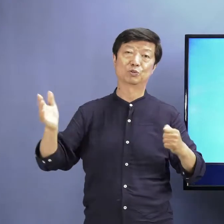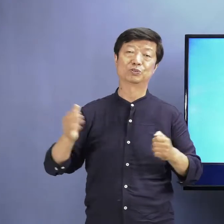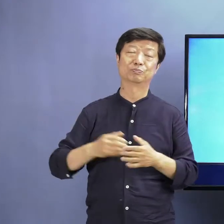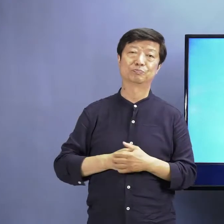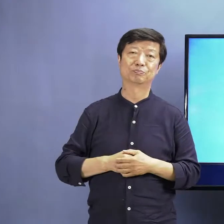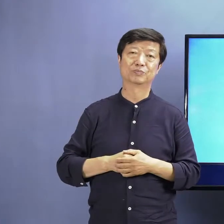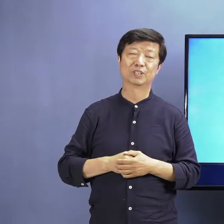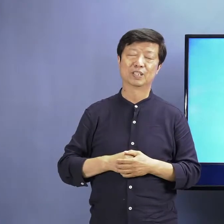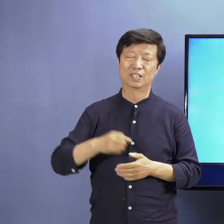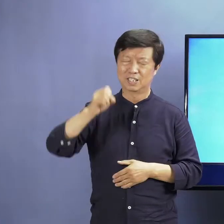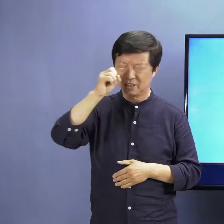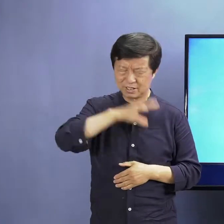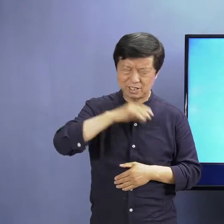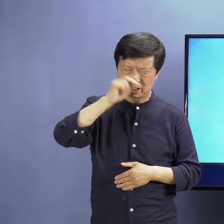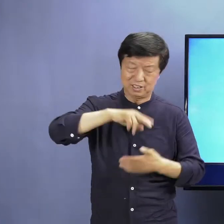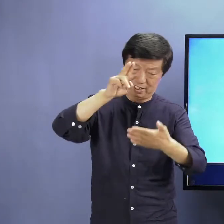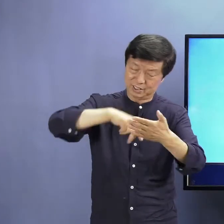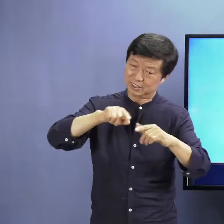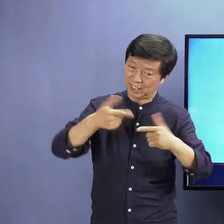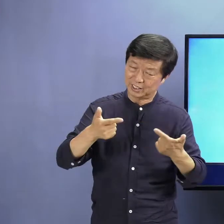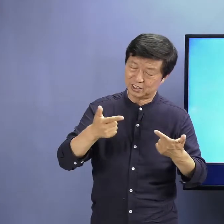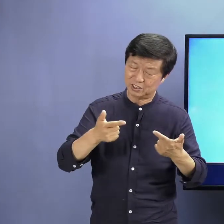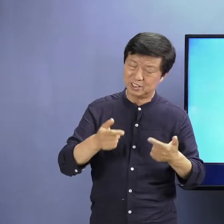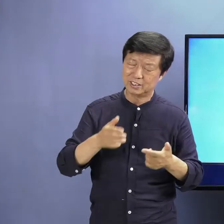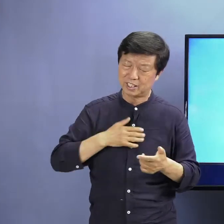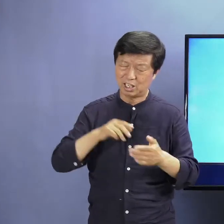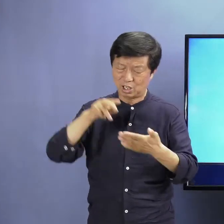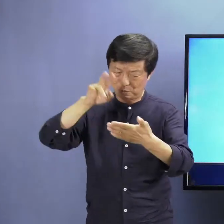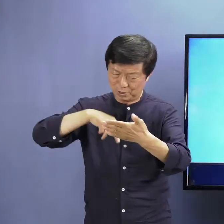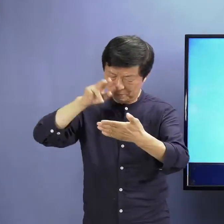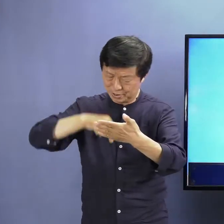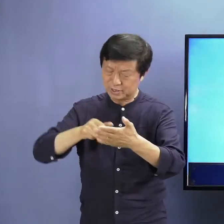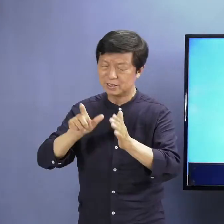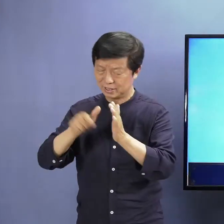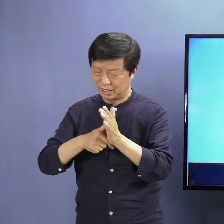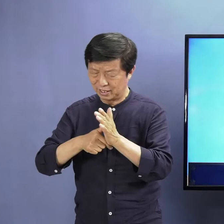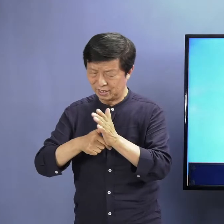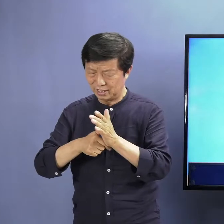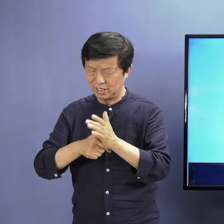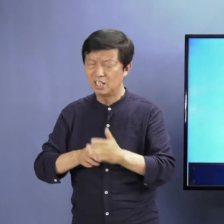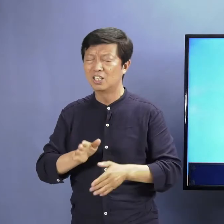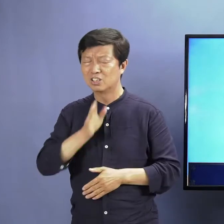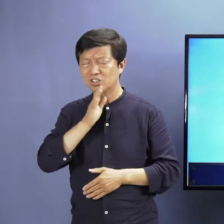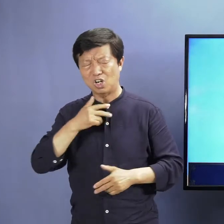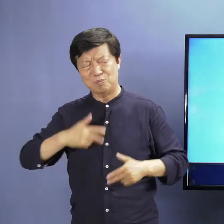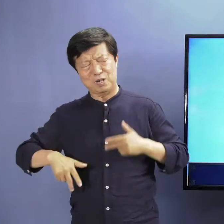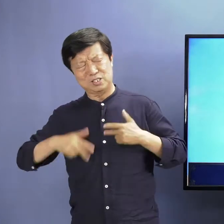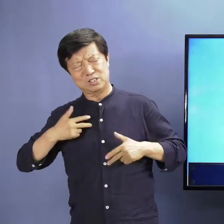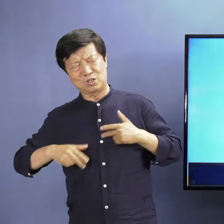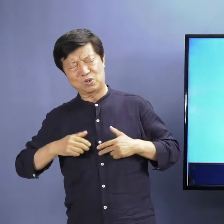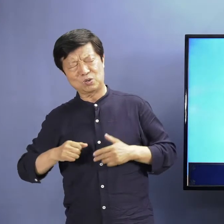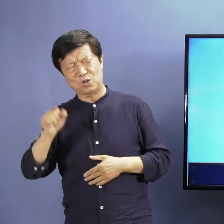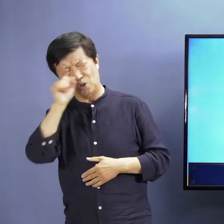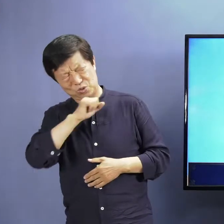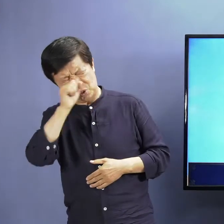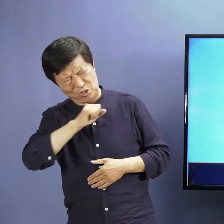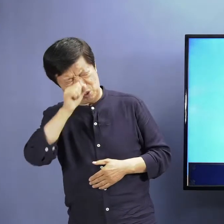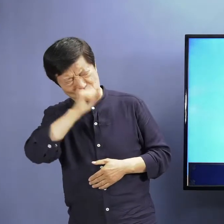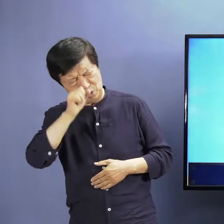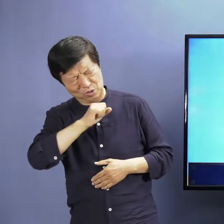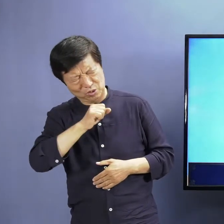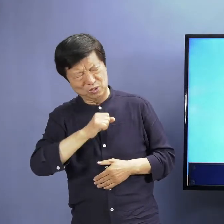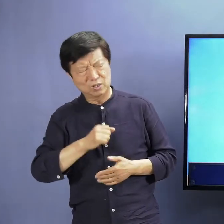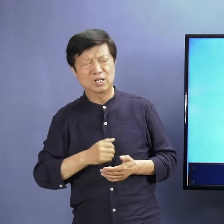그냥 그 말씀 하나가 생각하고 묵상할 때마다 그냥 정말, 예, 접이 나오고 또 나오고 또